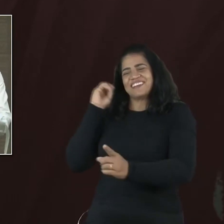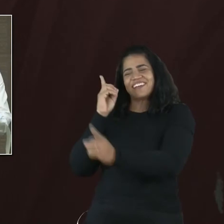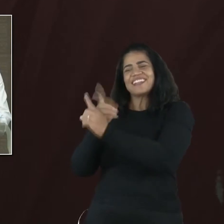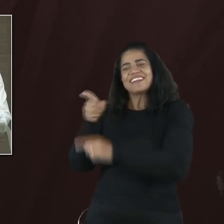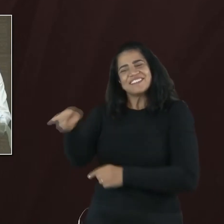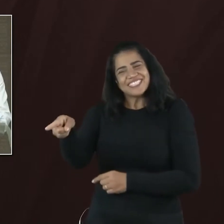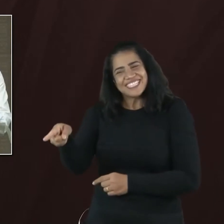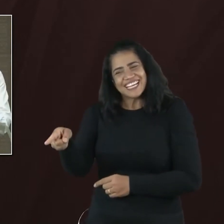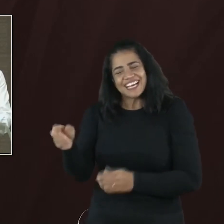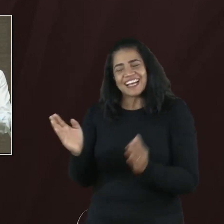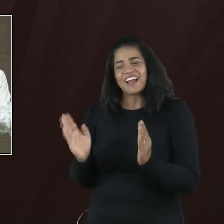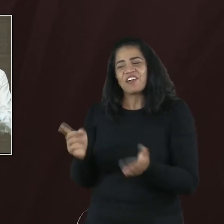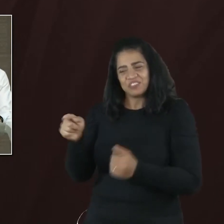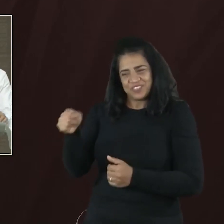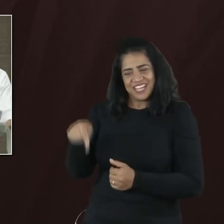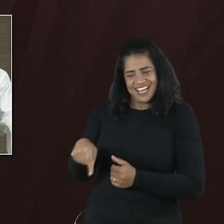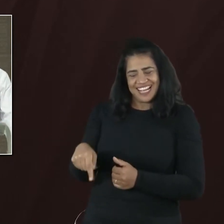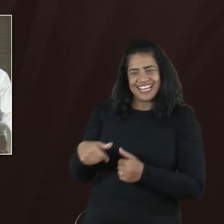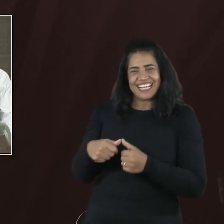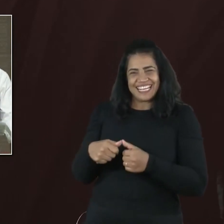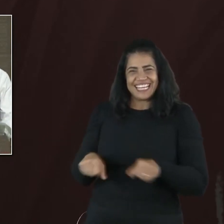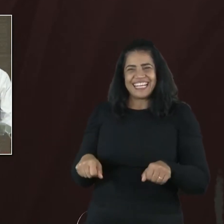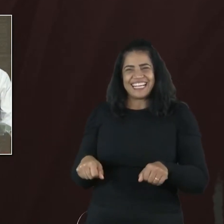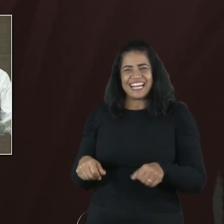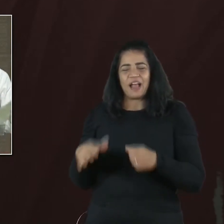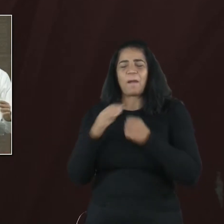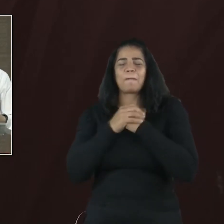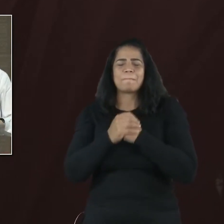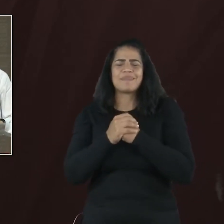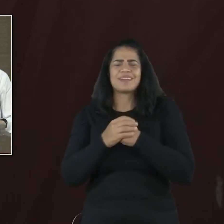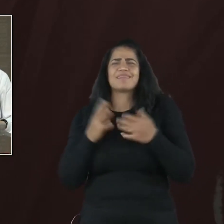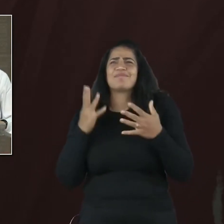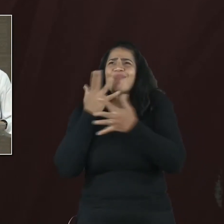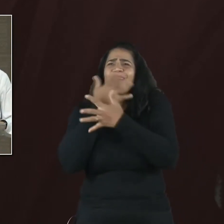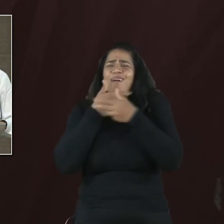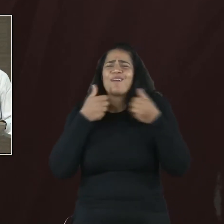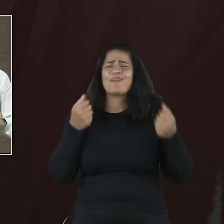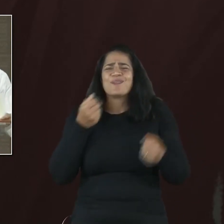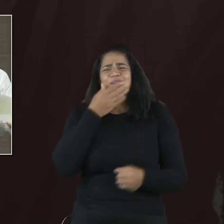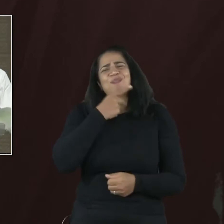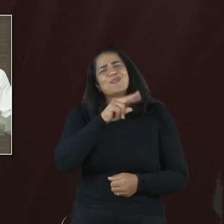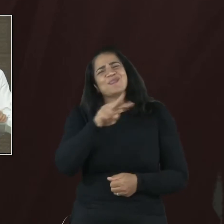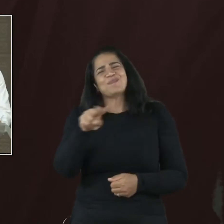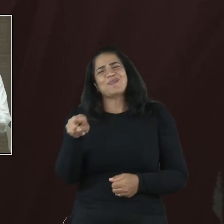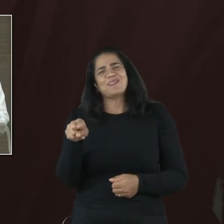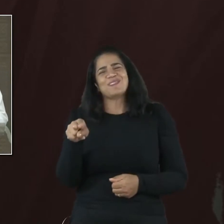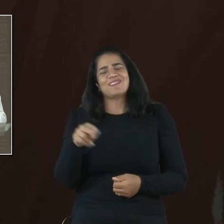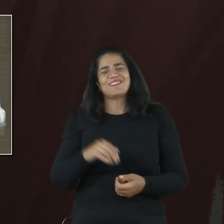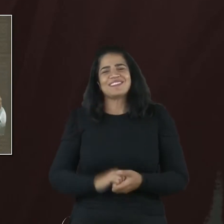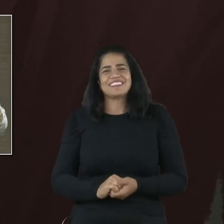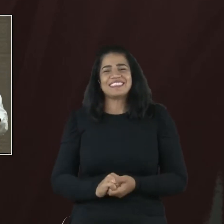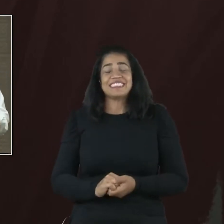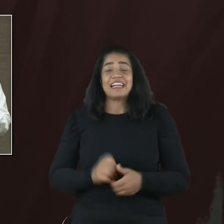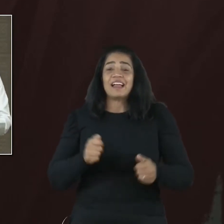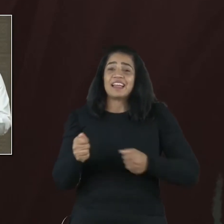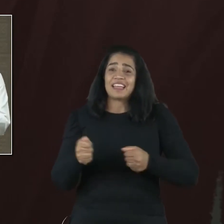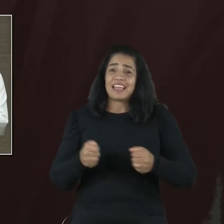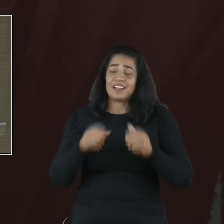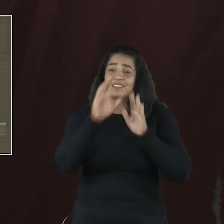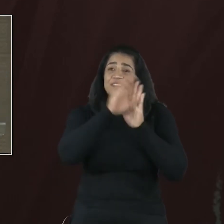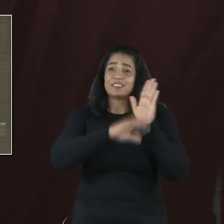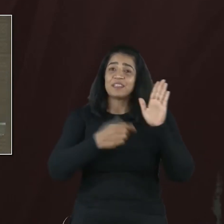aqui. Amém. Irmão, não é maravilhoso? Ó Senhor Jesus. E em Atos